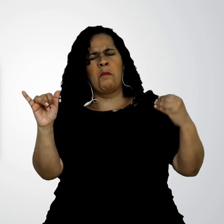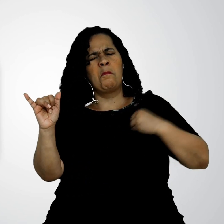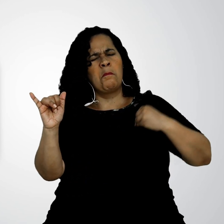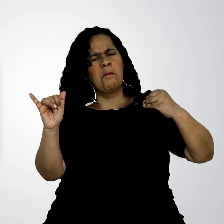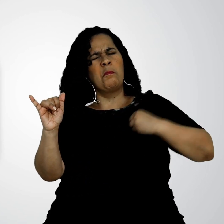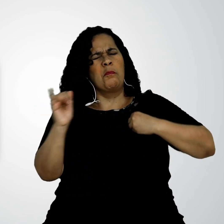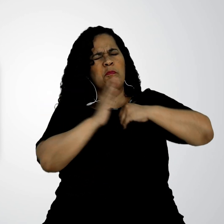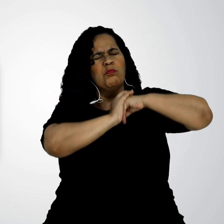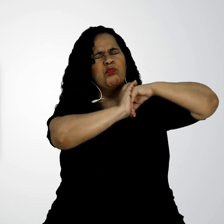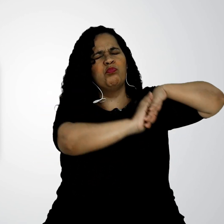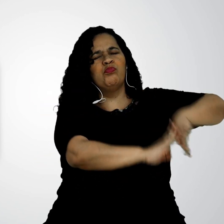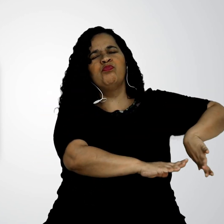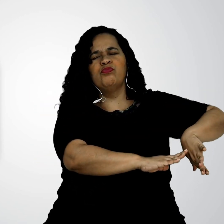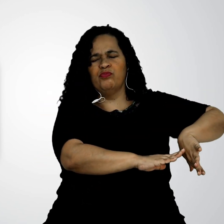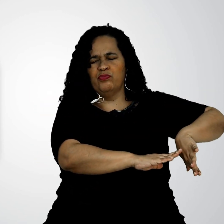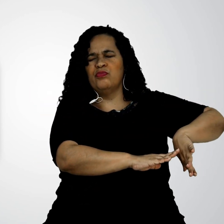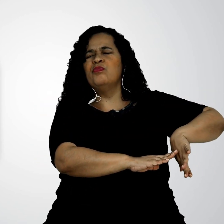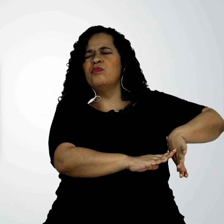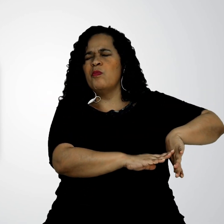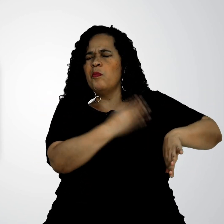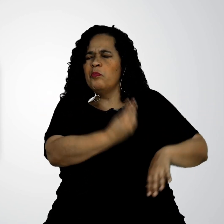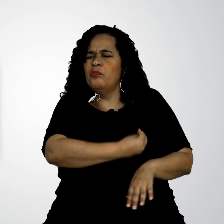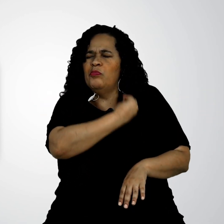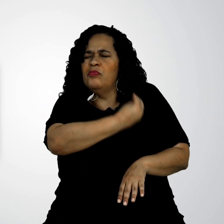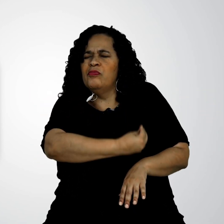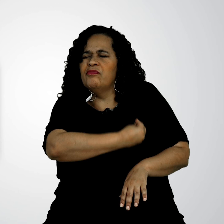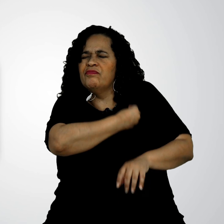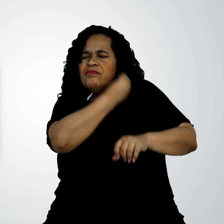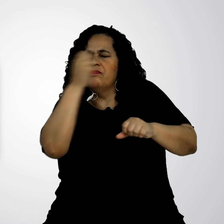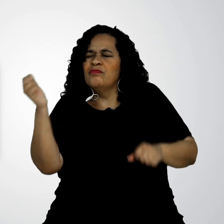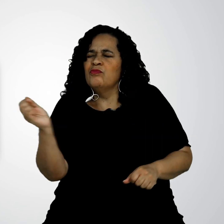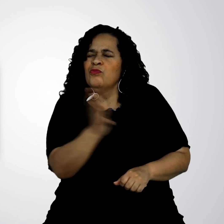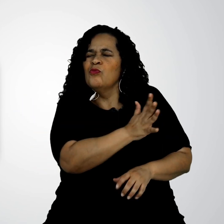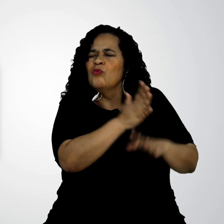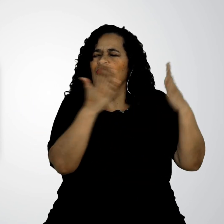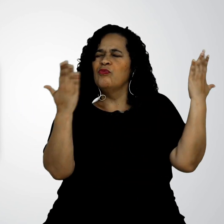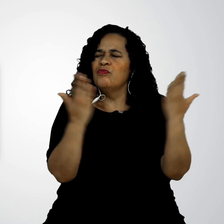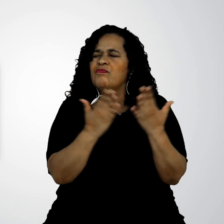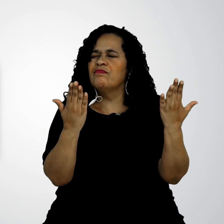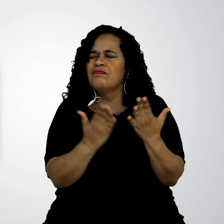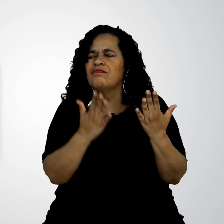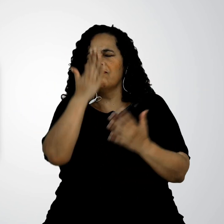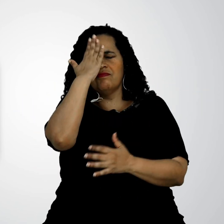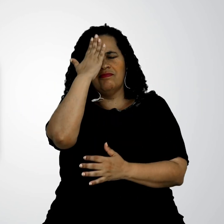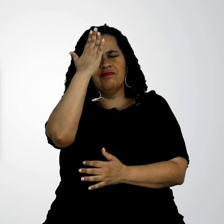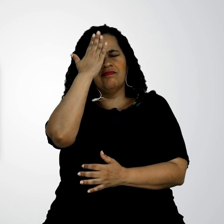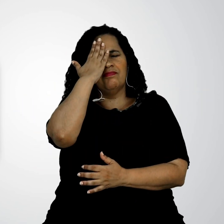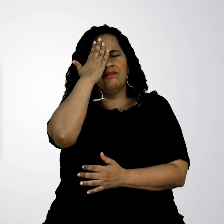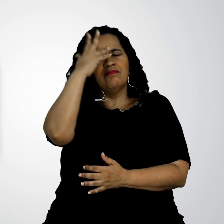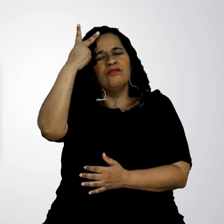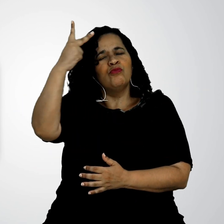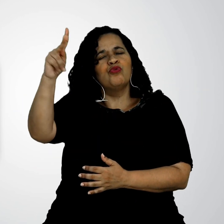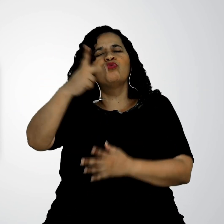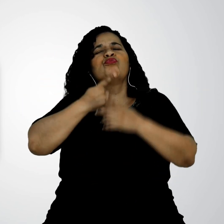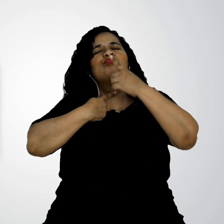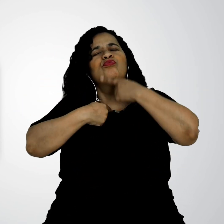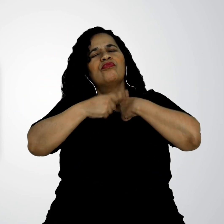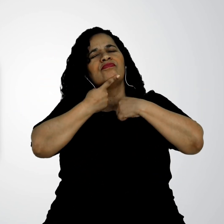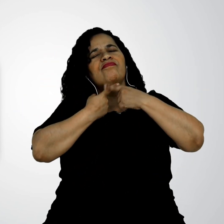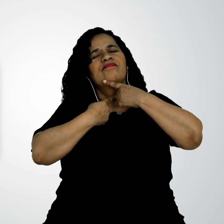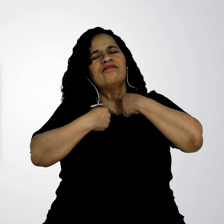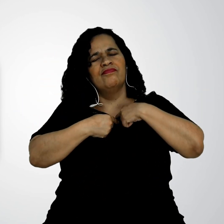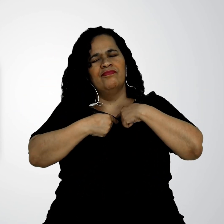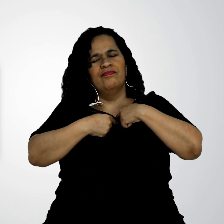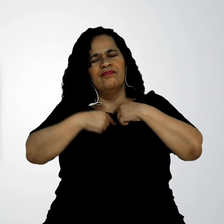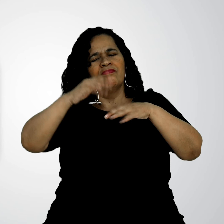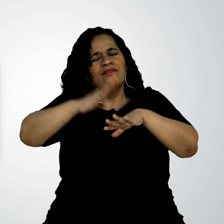nova maneira de viver a vida, de enxergar a sexualidade que esteja dentro dos padrões que o Senhor um dia pensou, Deus querido. Mais